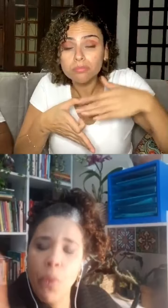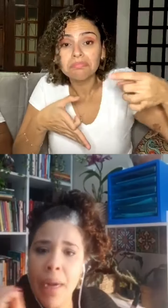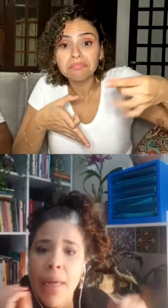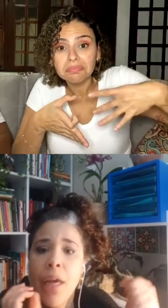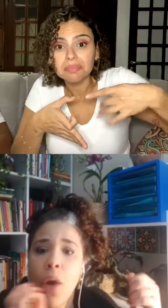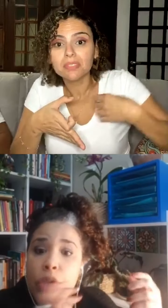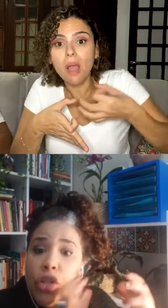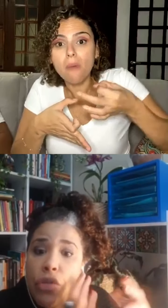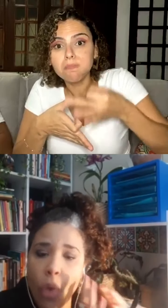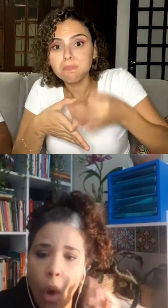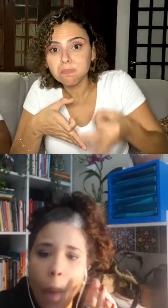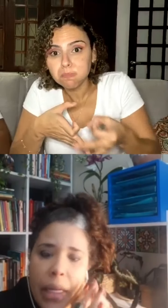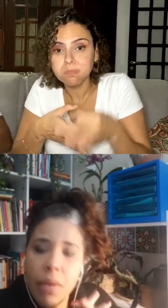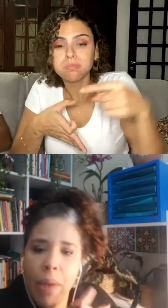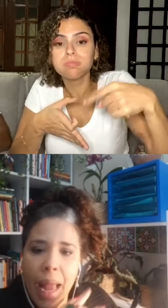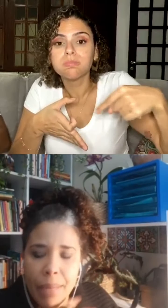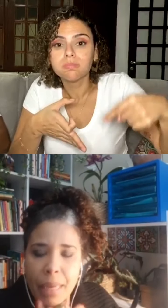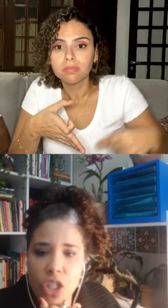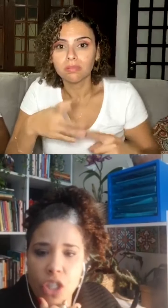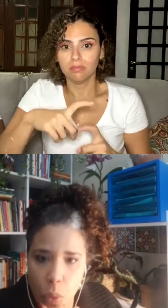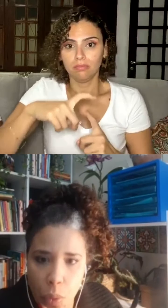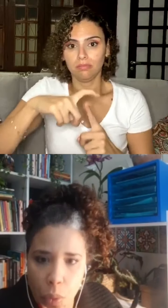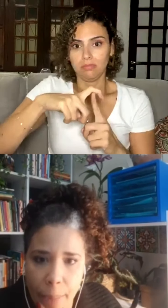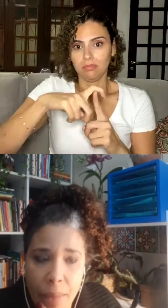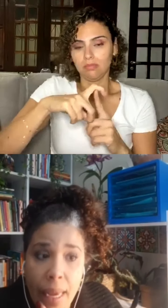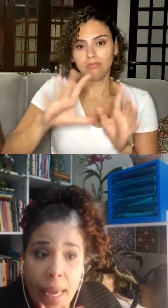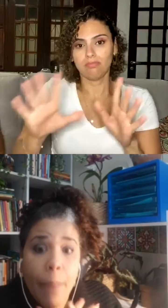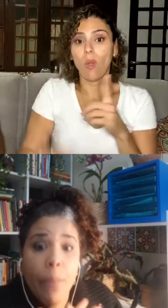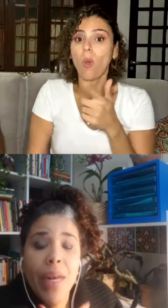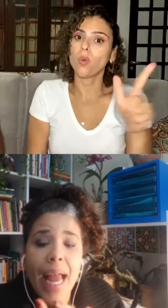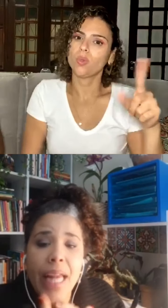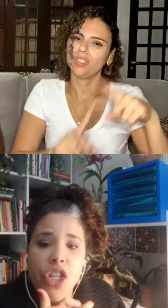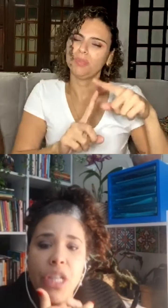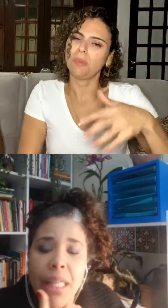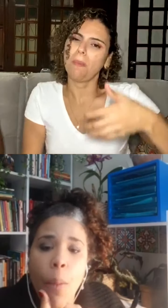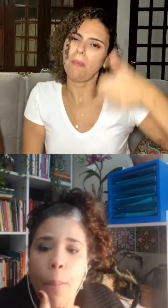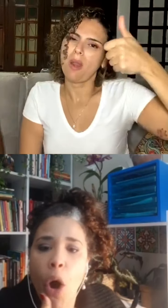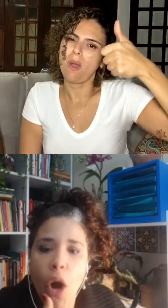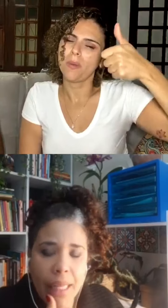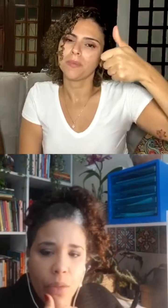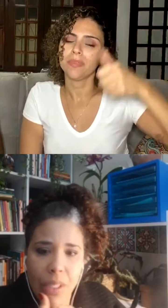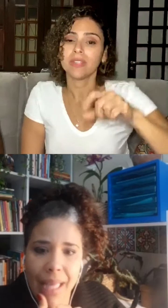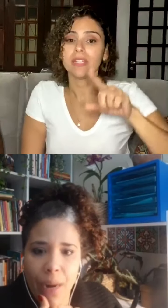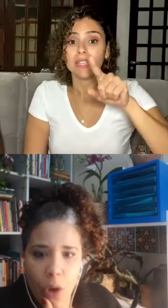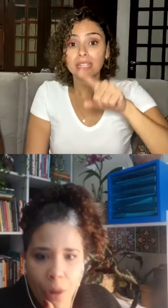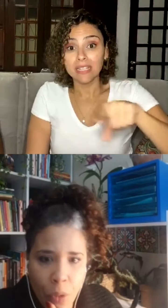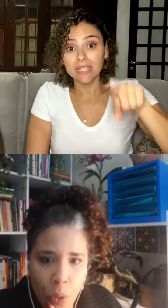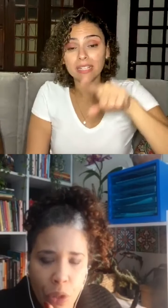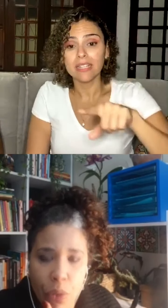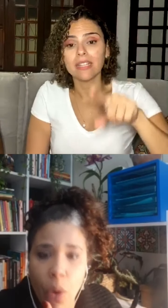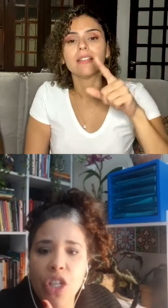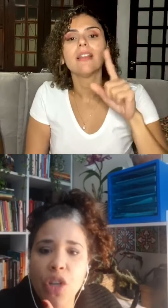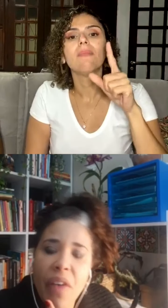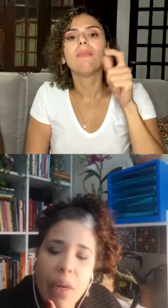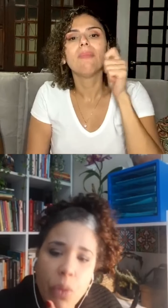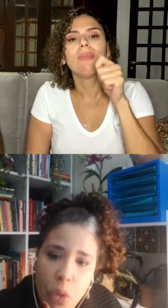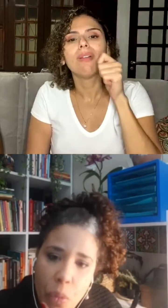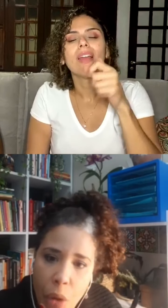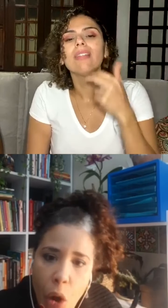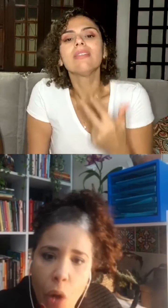mioma, o DIU de cobre não é a primeira escolha. Mulheres que não podem usar hormônio, ou que